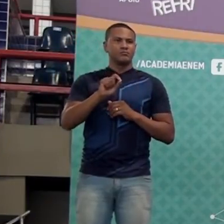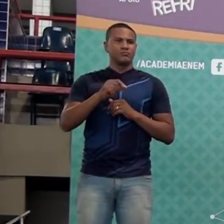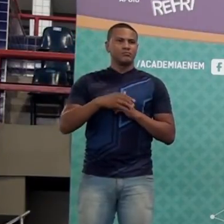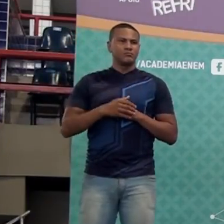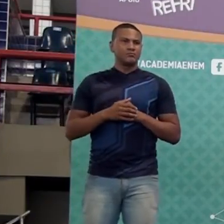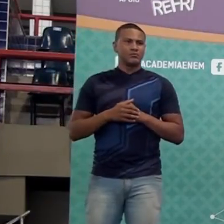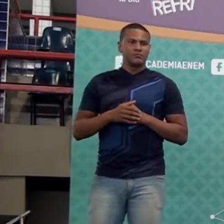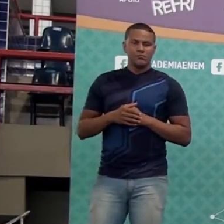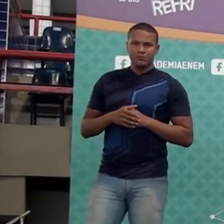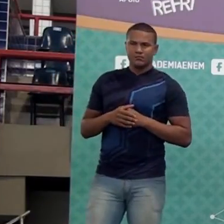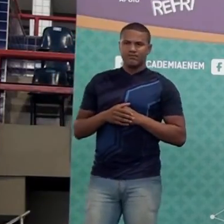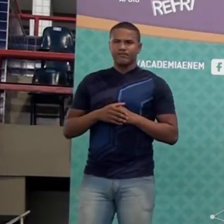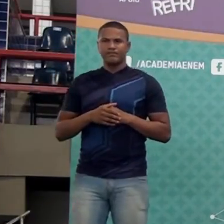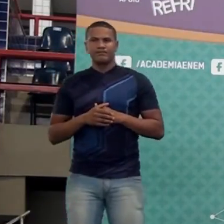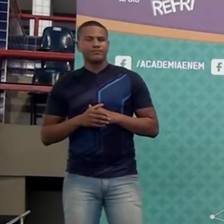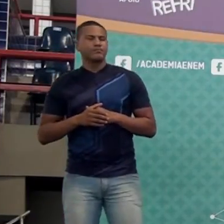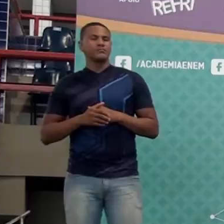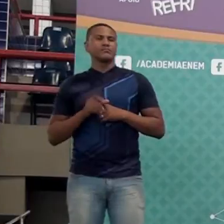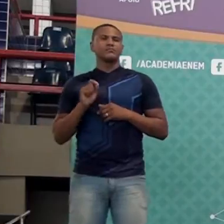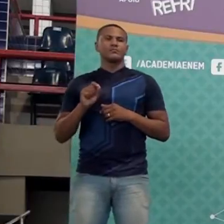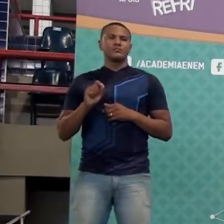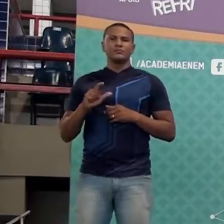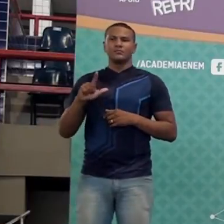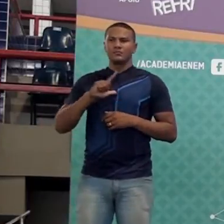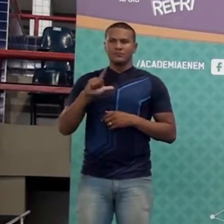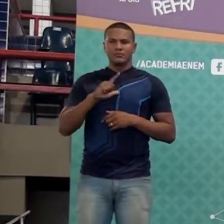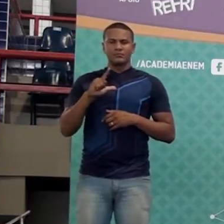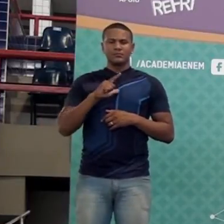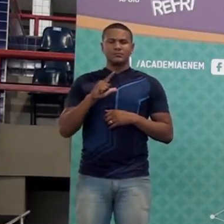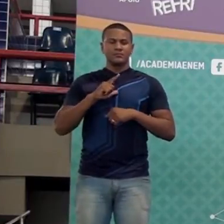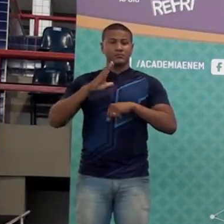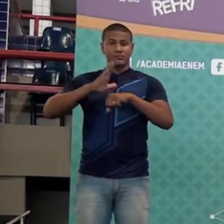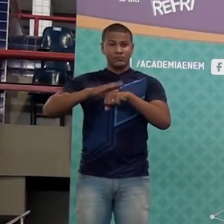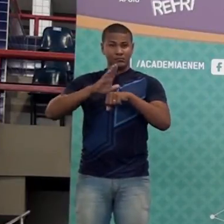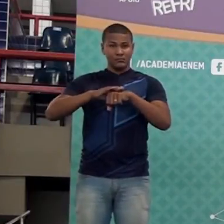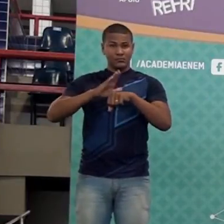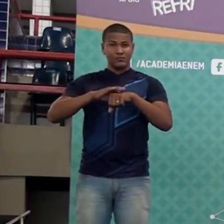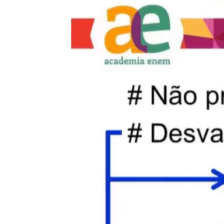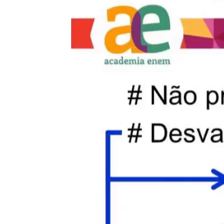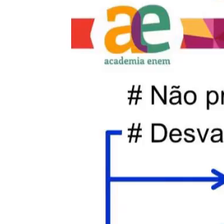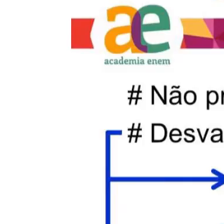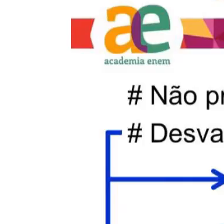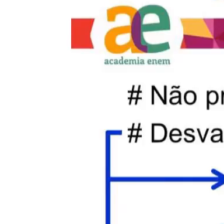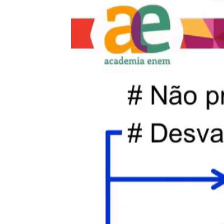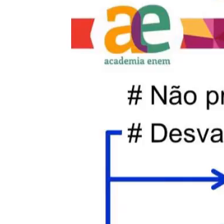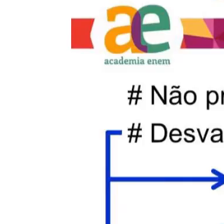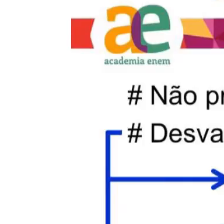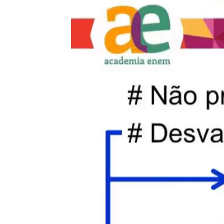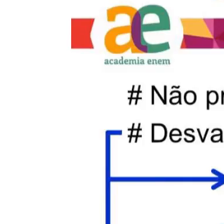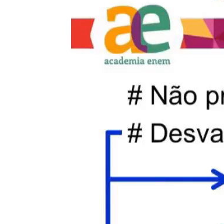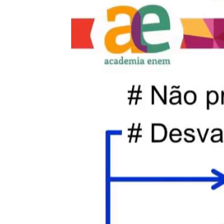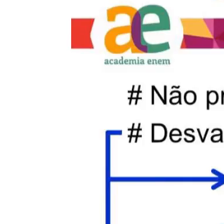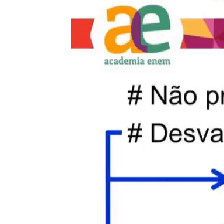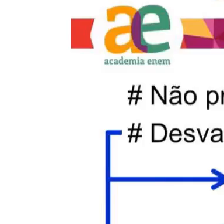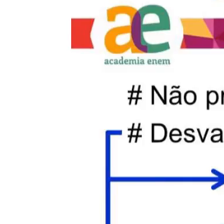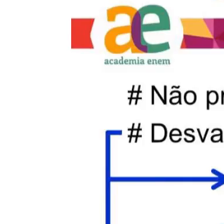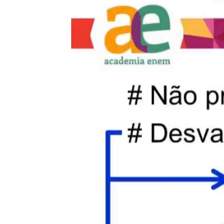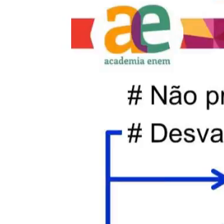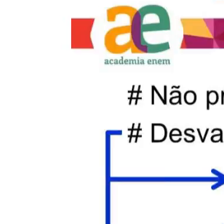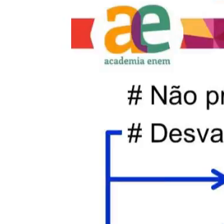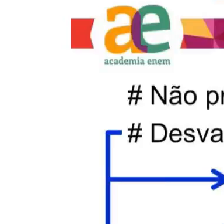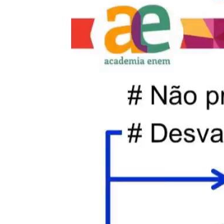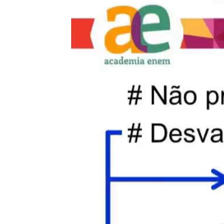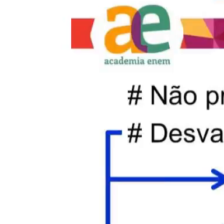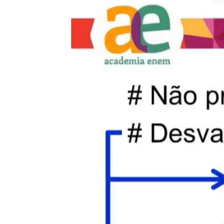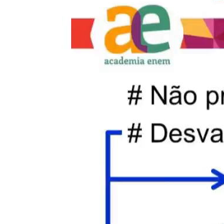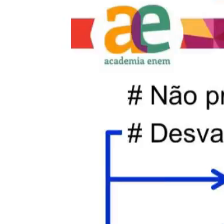alta produtividade de biocombustíveis, entre eles o etanol, pode provocar uma crise mundial de alimentos. Como